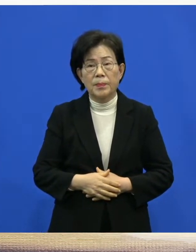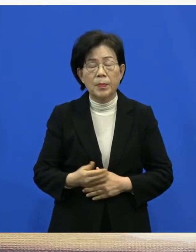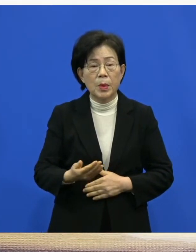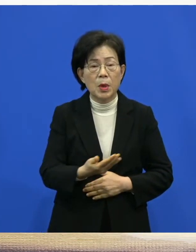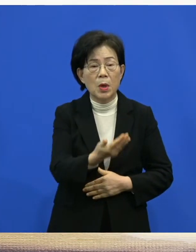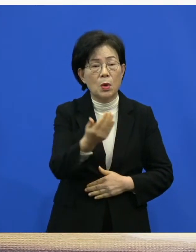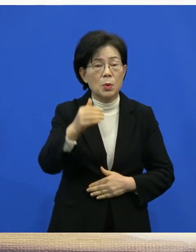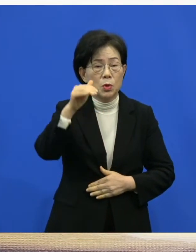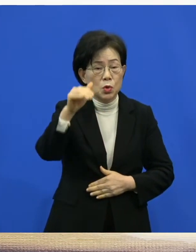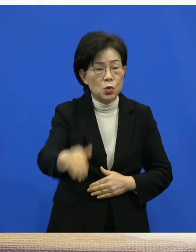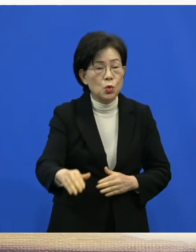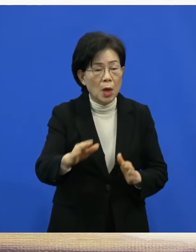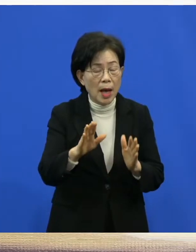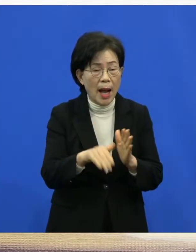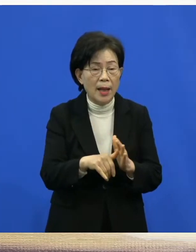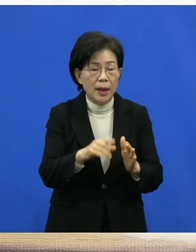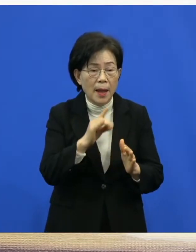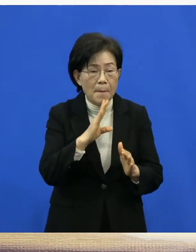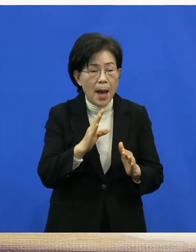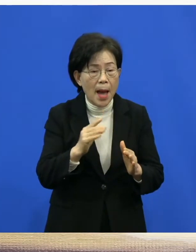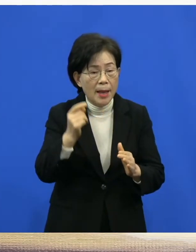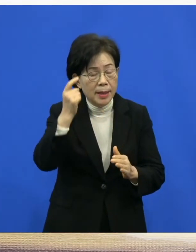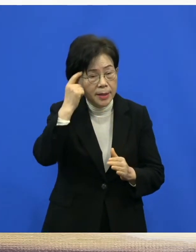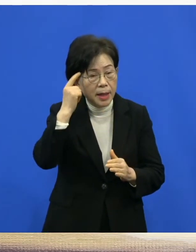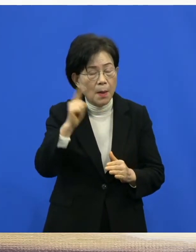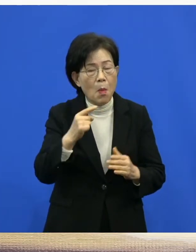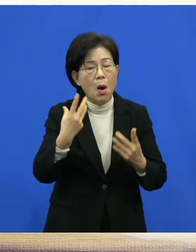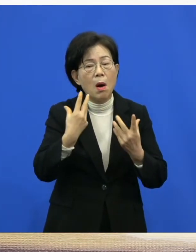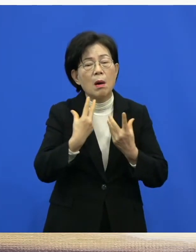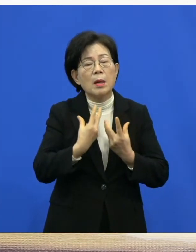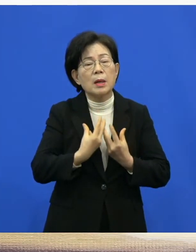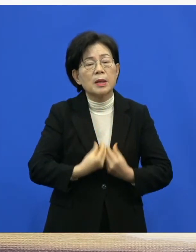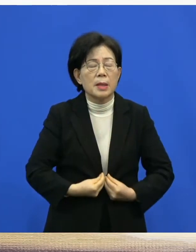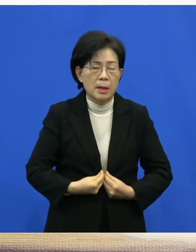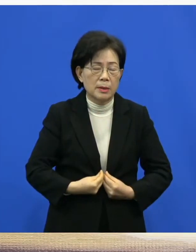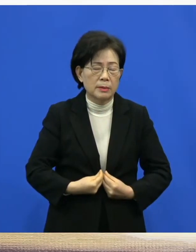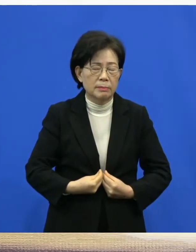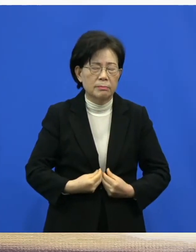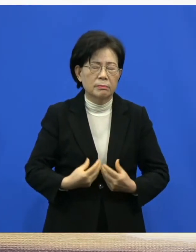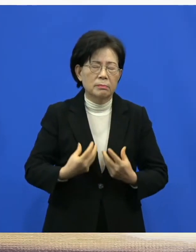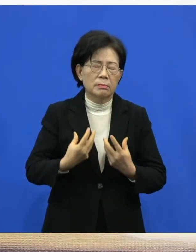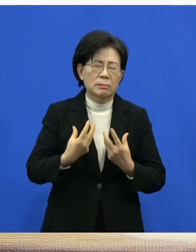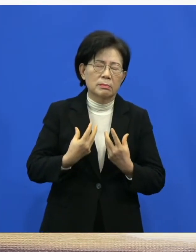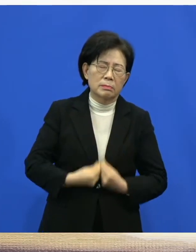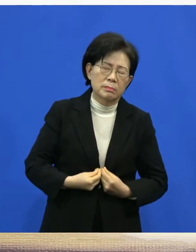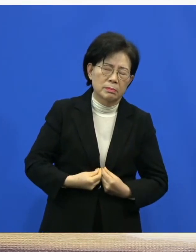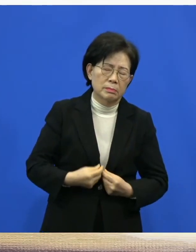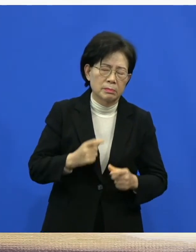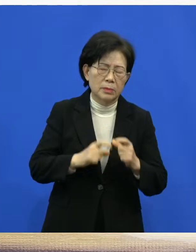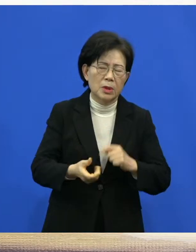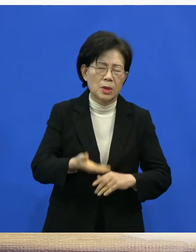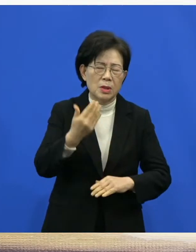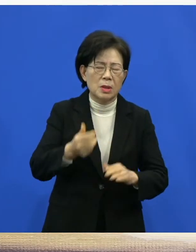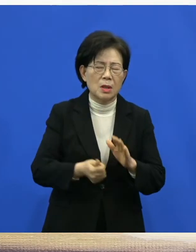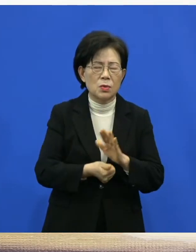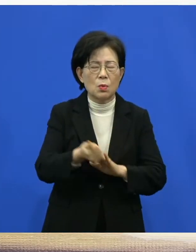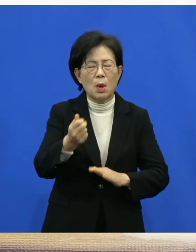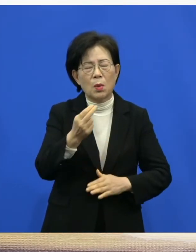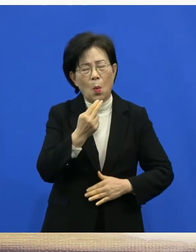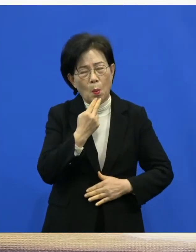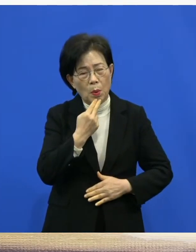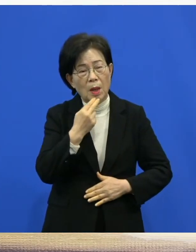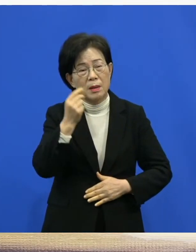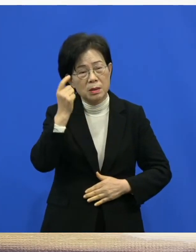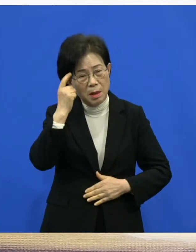이런 추락할 때 맛보는 것들 있죠. 뭐죠? 좌절이죠. 좌절, 절망이잖아요. 상실이잖아요.